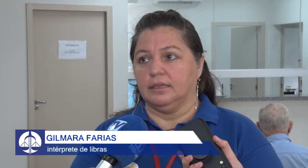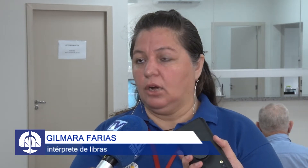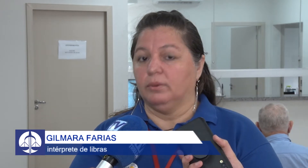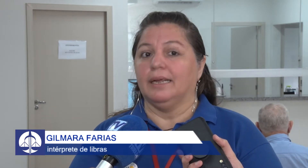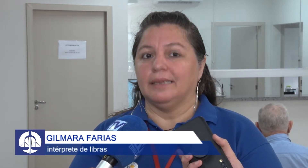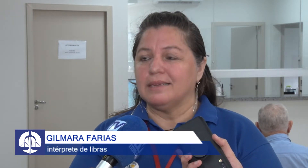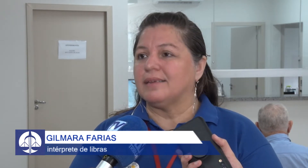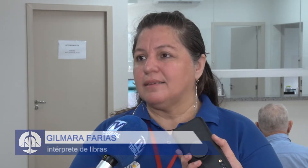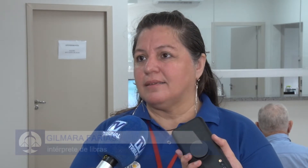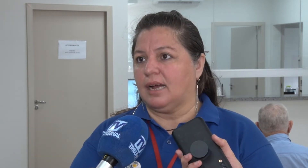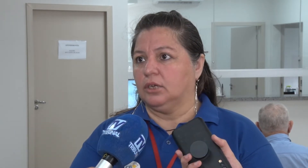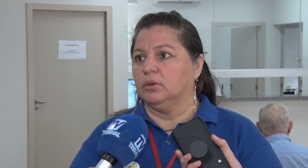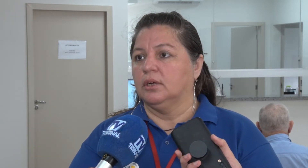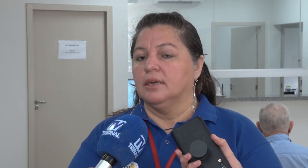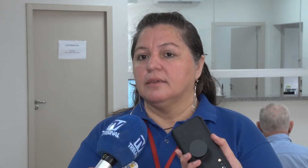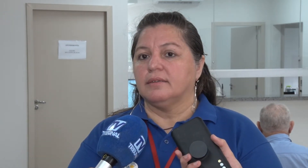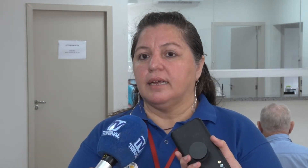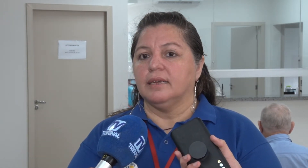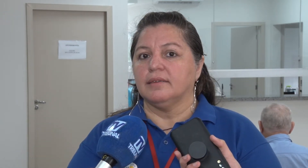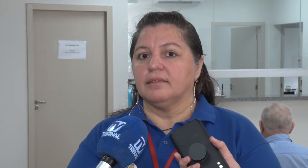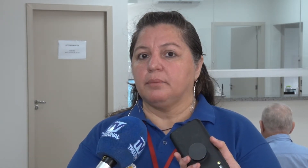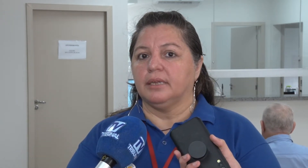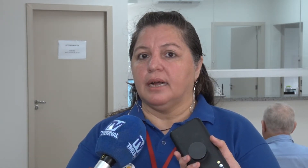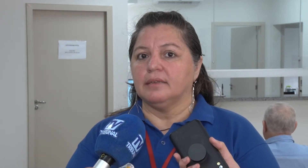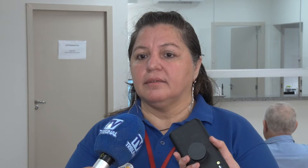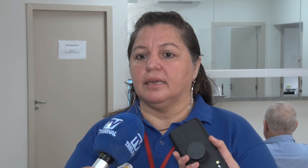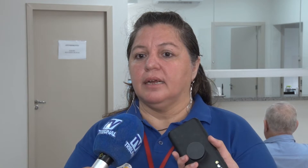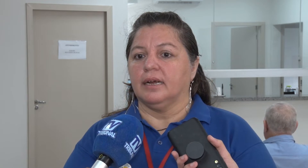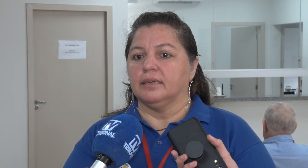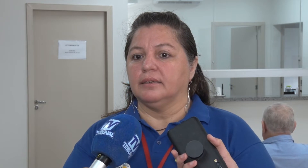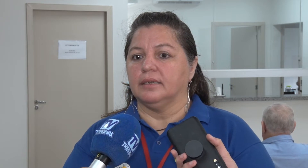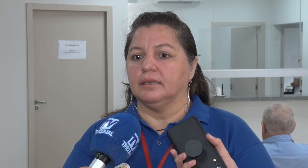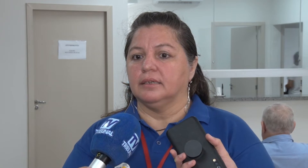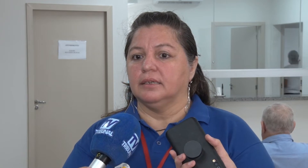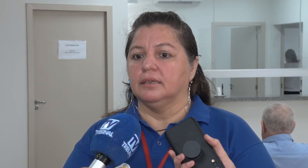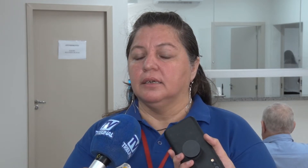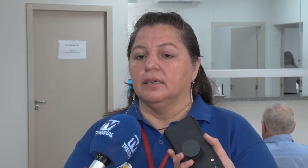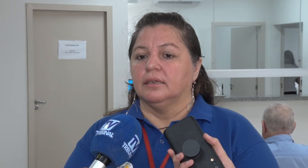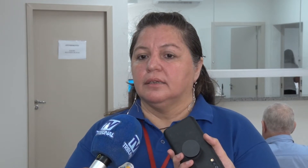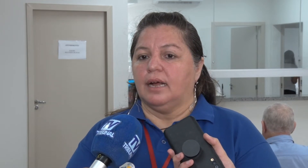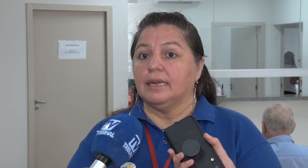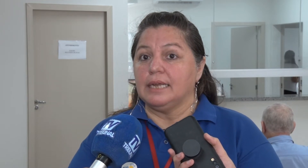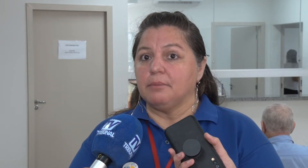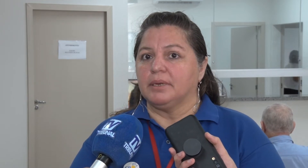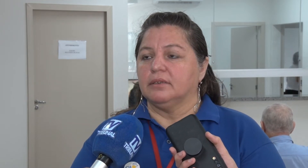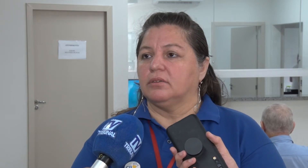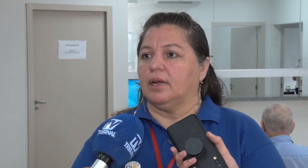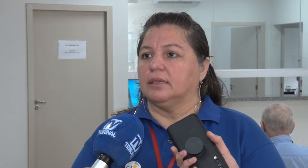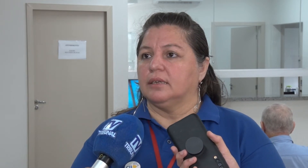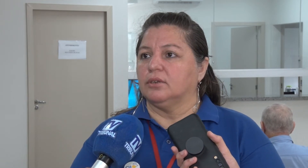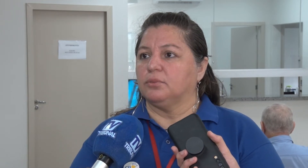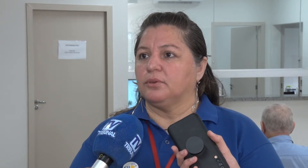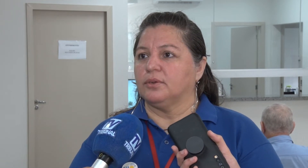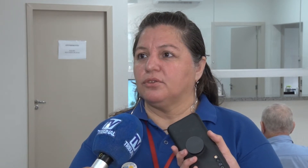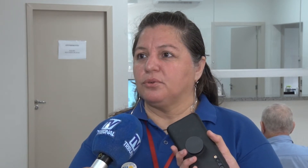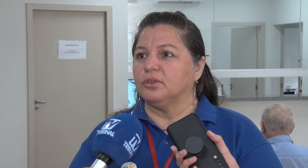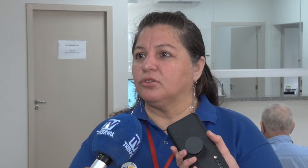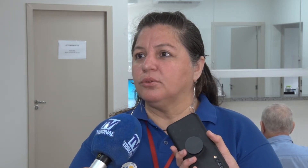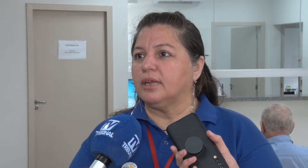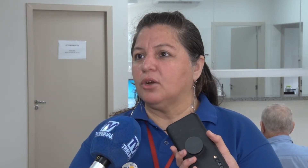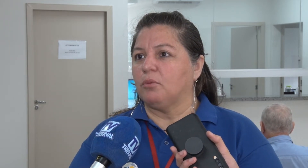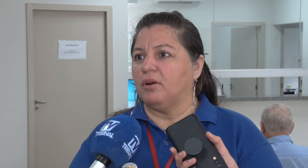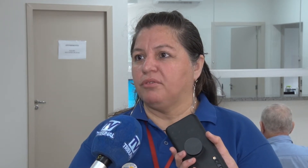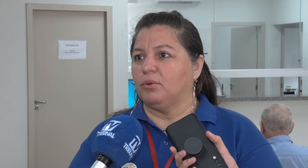interessante. Não, ele é necessário. Sem acessibilidade, sem a garantia da Libras atendendo as pessoas